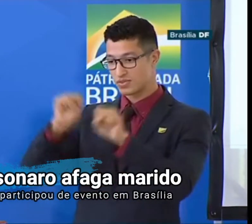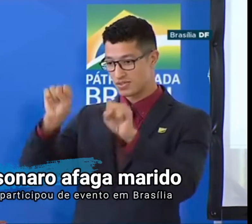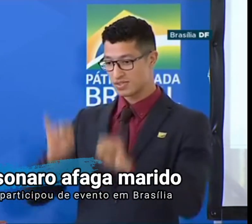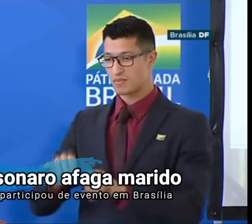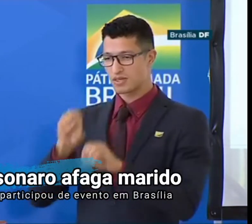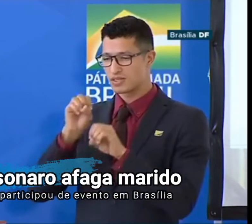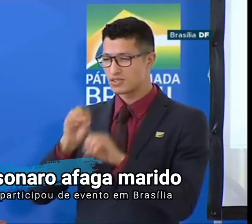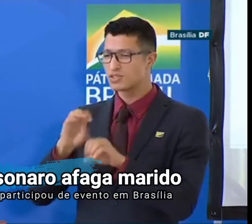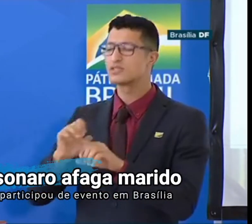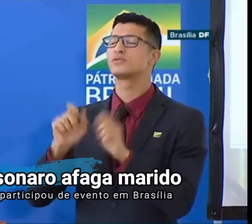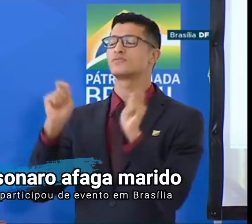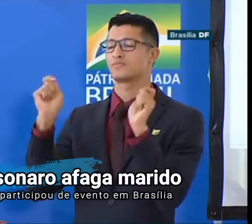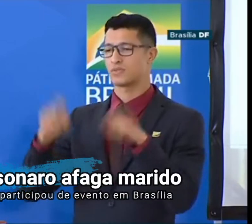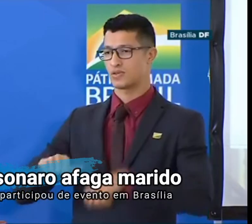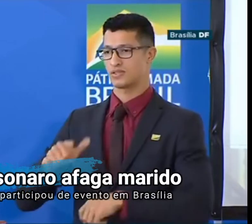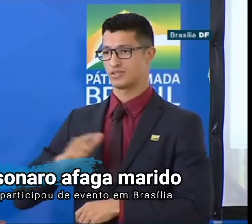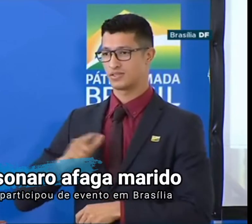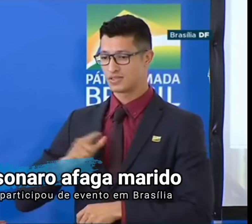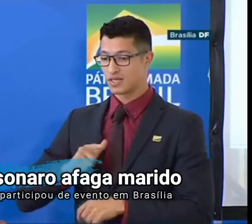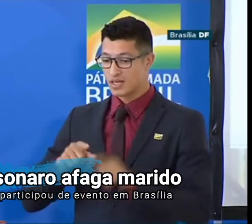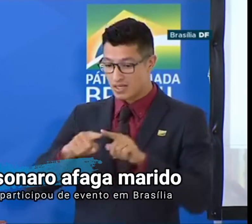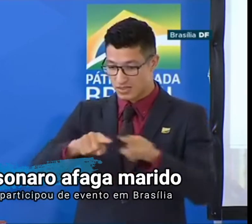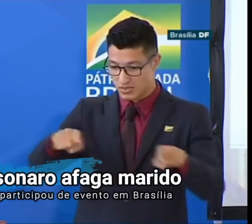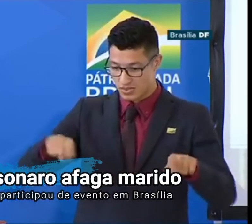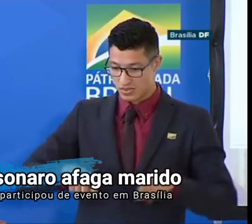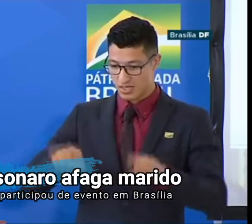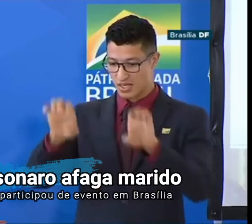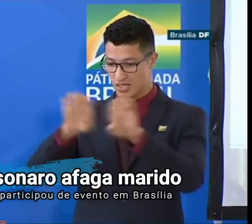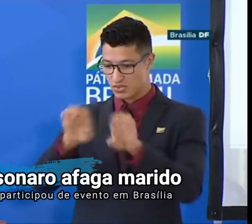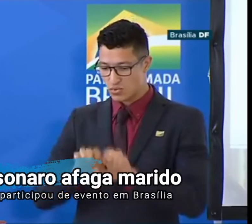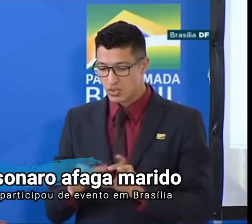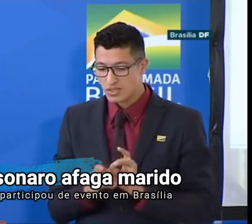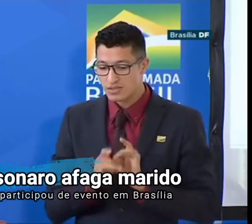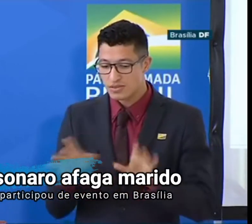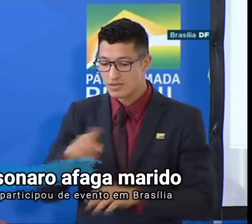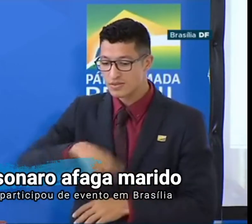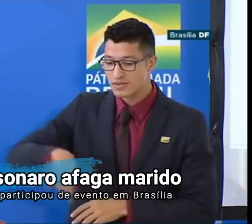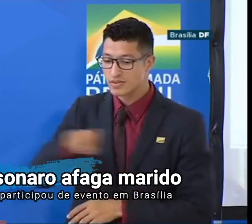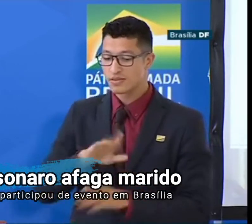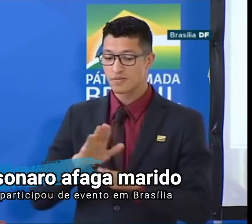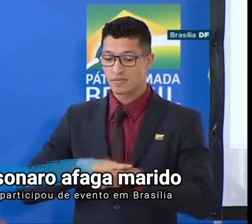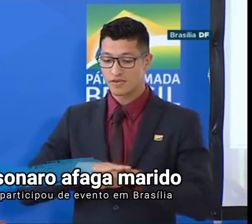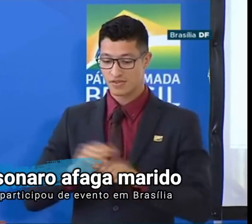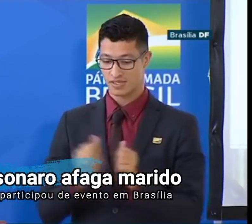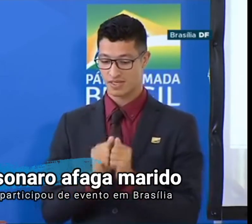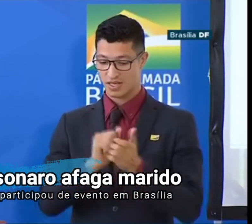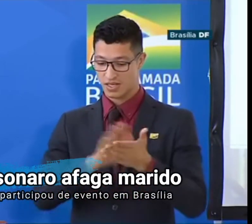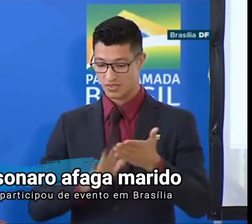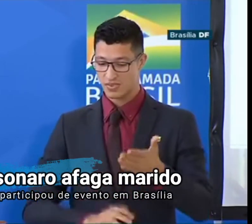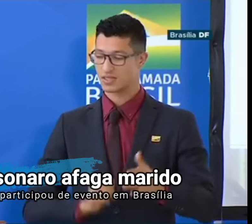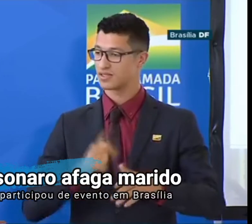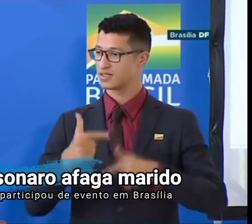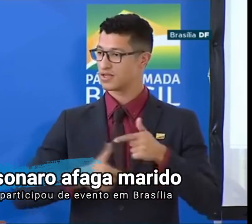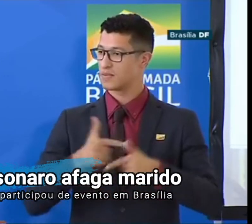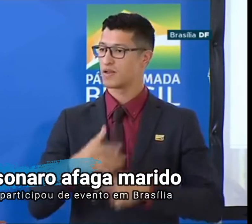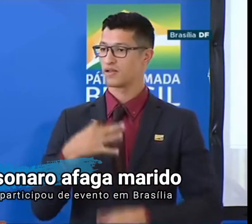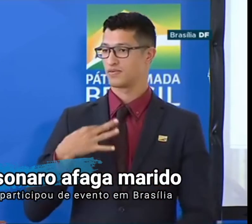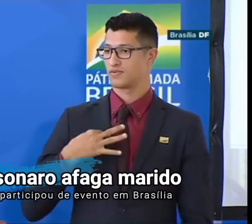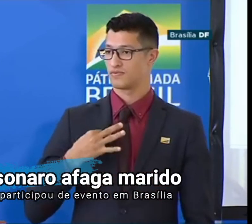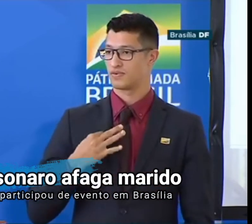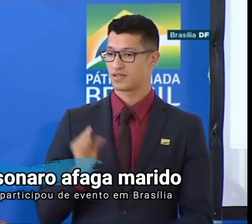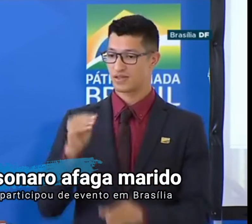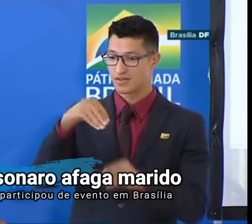ensino poderão utilizar os espaços e infraestruturas disponíveis para a realização das atividades de trabalho